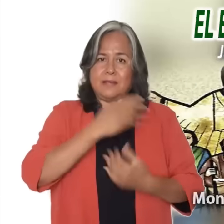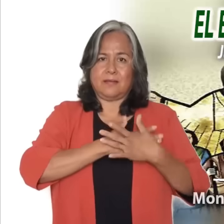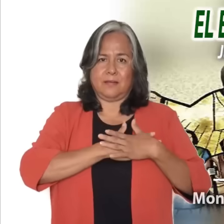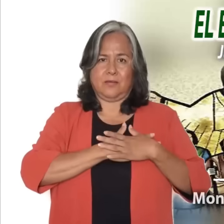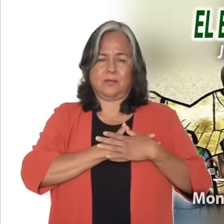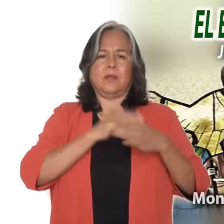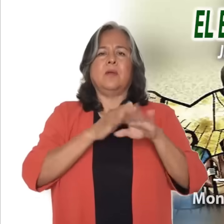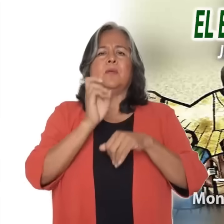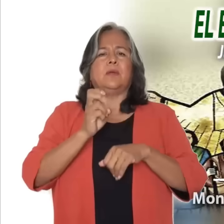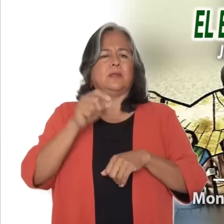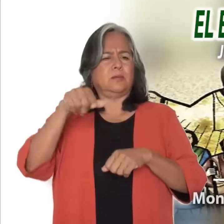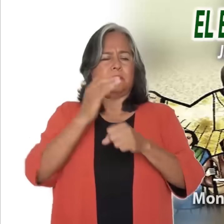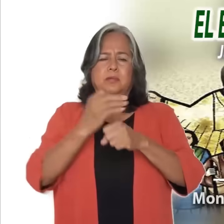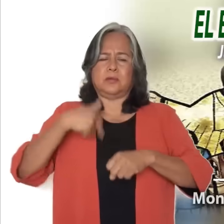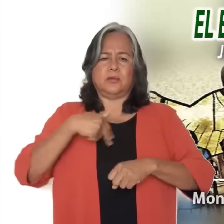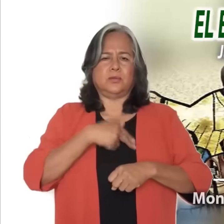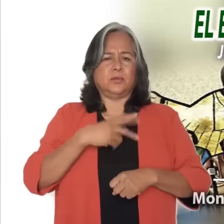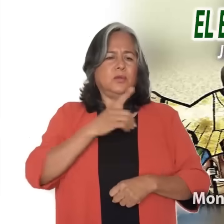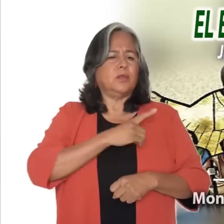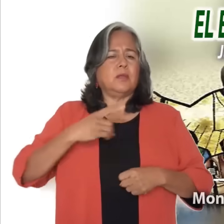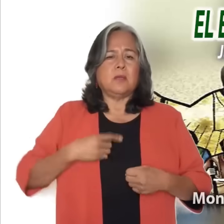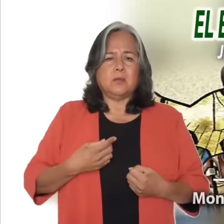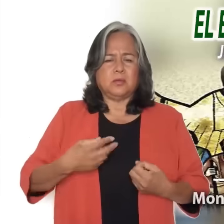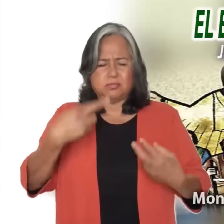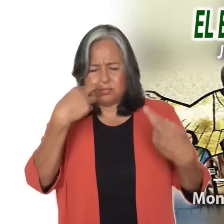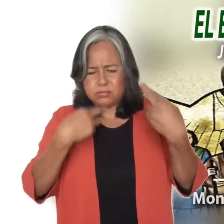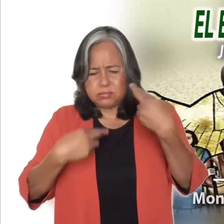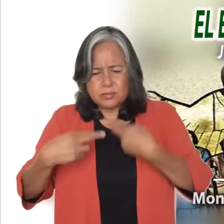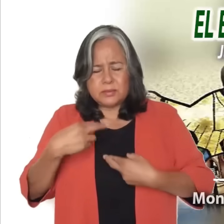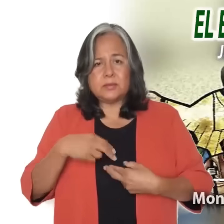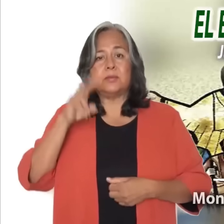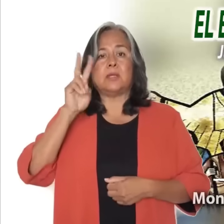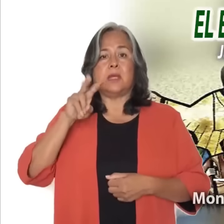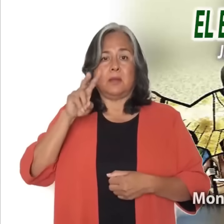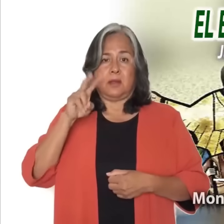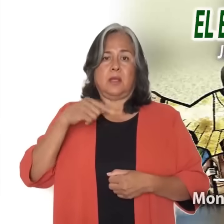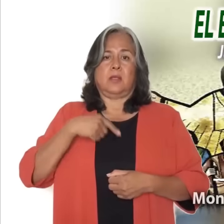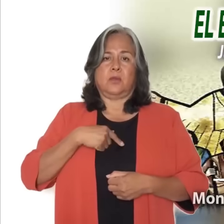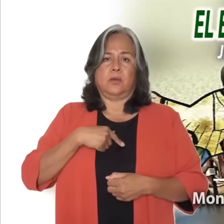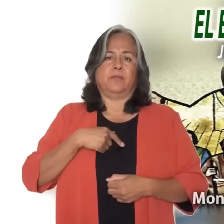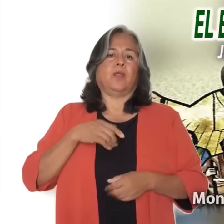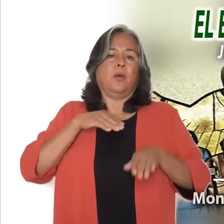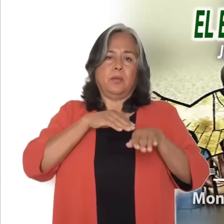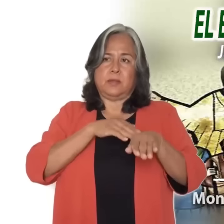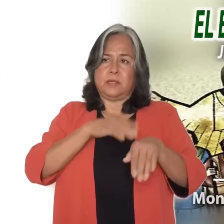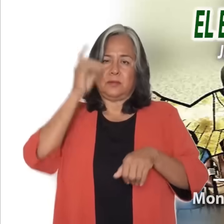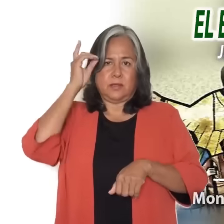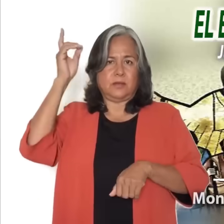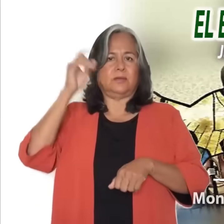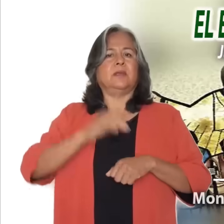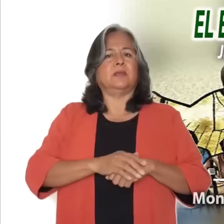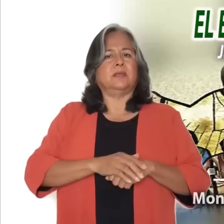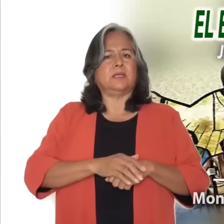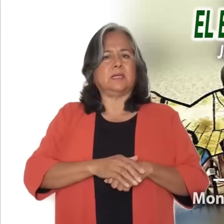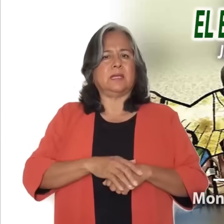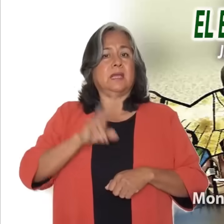A todos nos toca examinar cómo estamos siendo fieles a la misión que Jesús nos encomienda. Es drástico